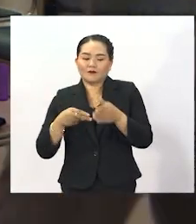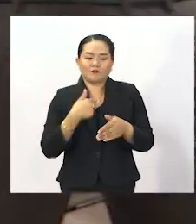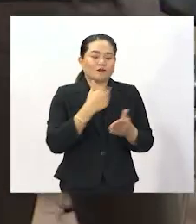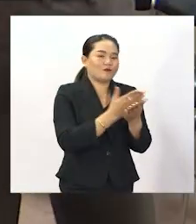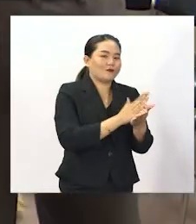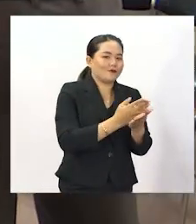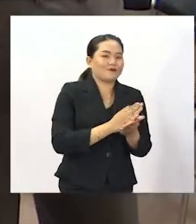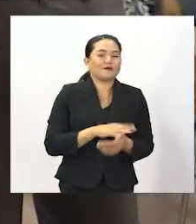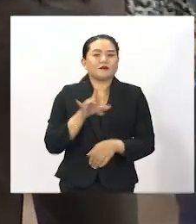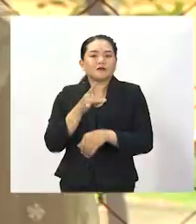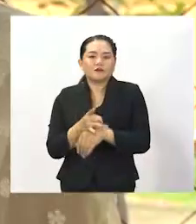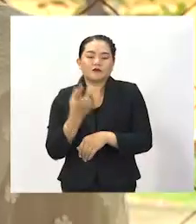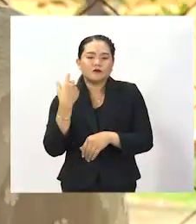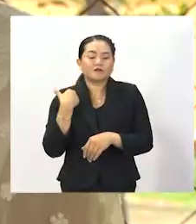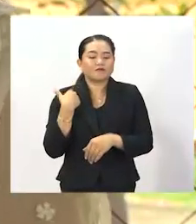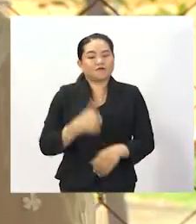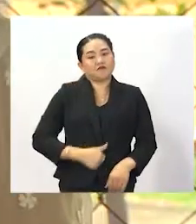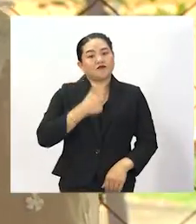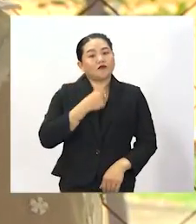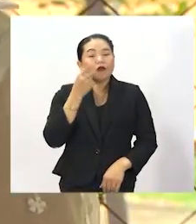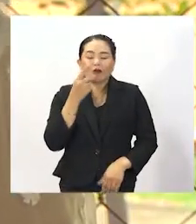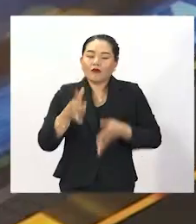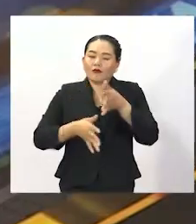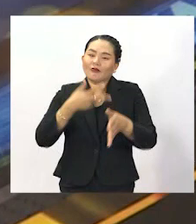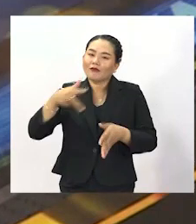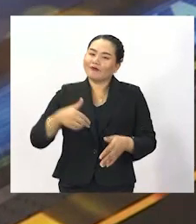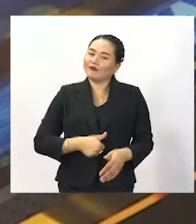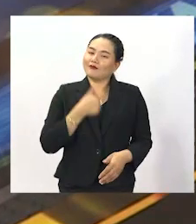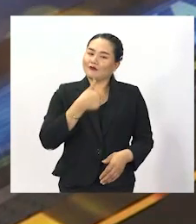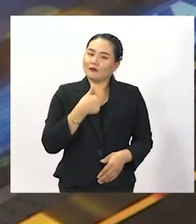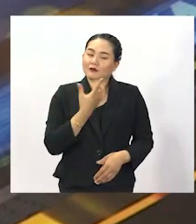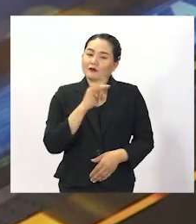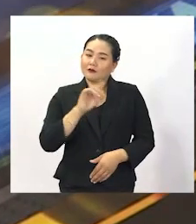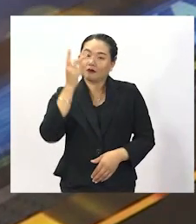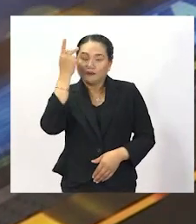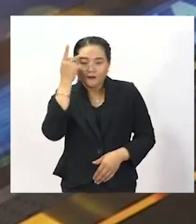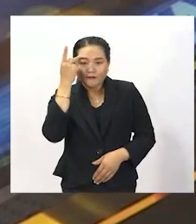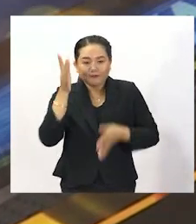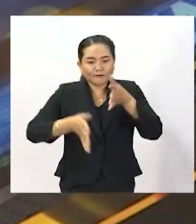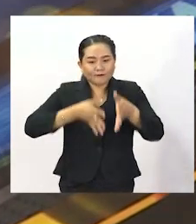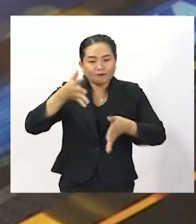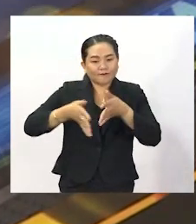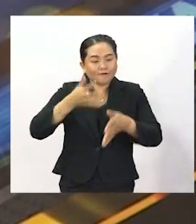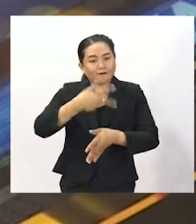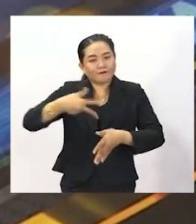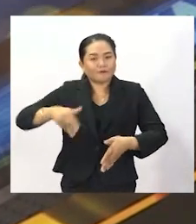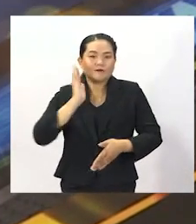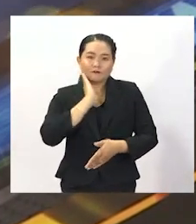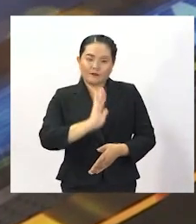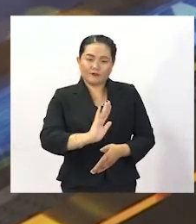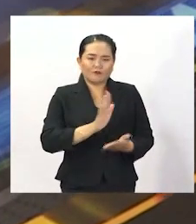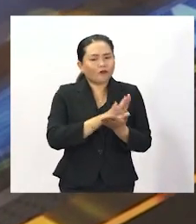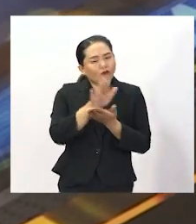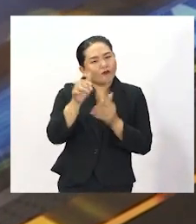ធ្វើឲ្យខ្ញុំនៅតែមោទនភាពខ្លួនឯងចេះភាសាសញ្ញាព្រោះអីខ្ញុំគិតថាភាសាសញ្ញាវាស្អាតនិយាយធ្វើទៅវា